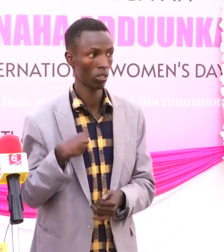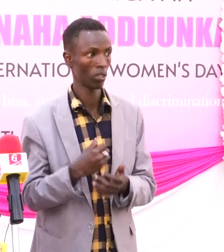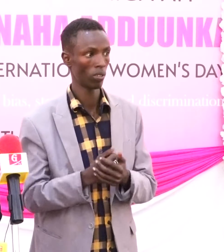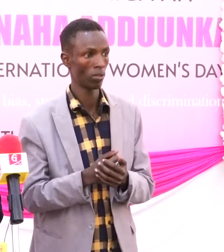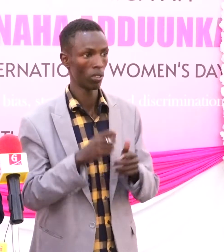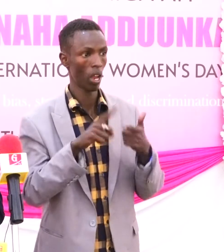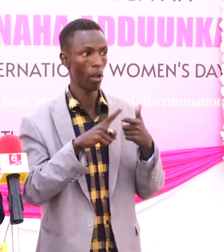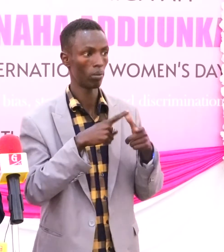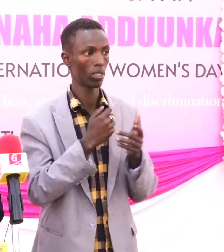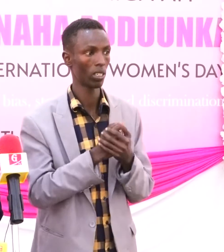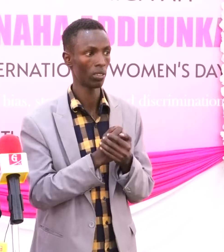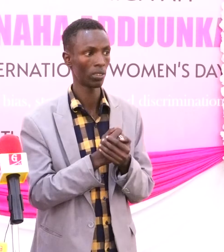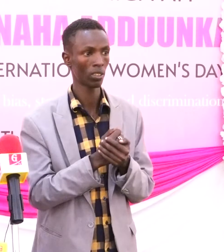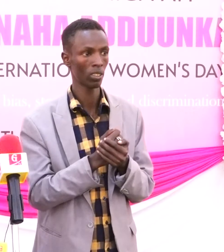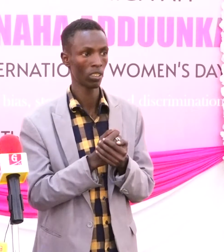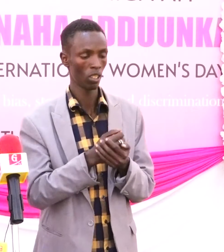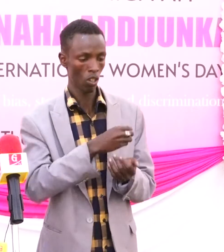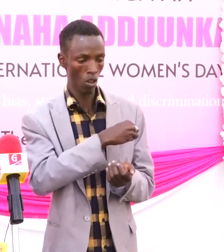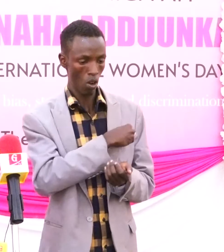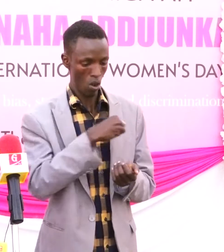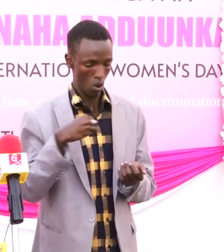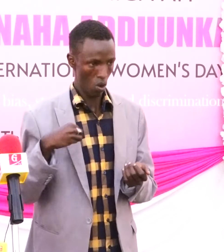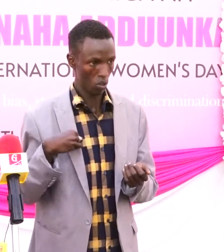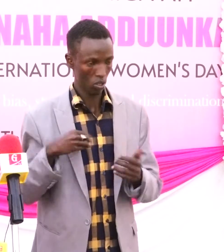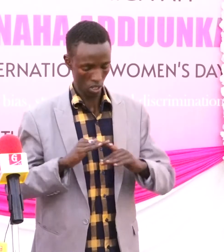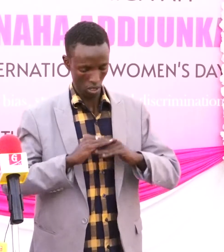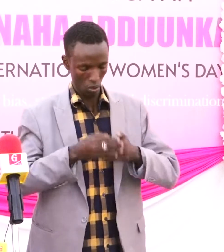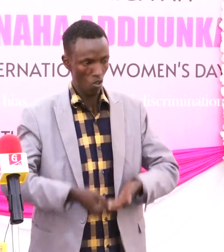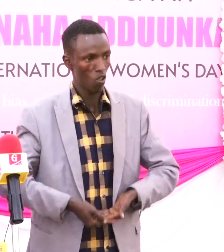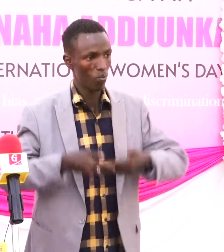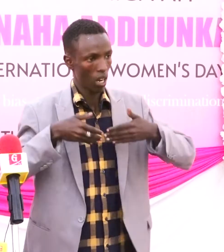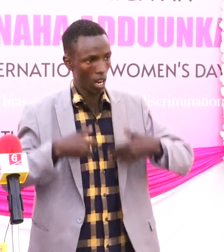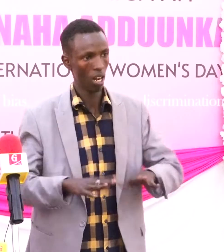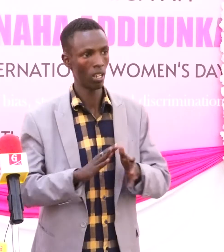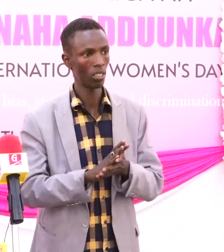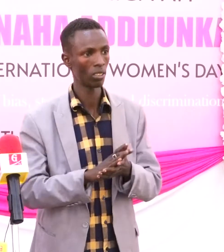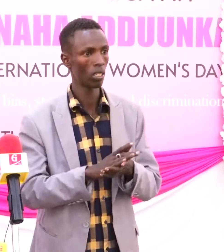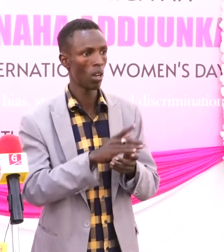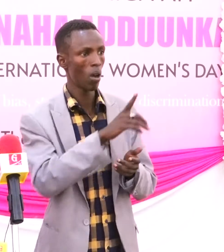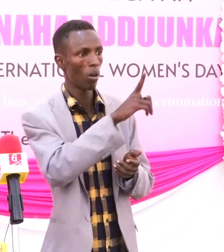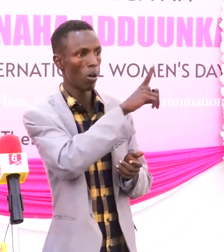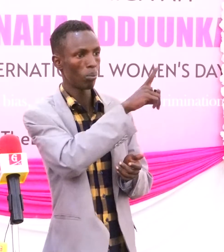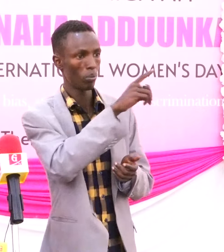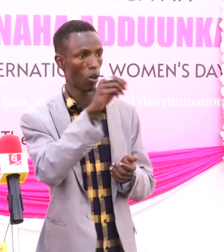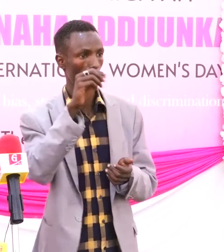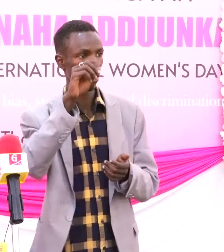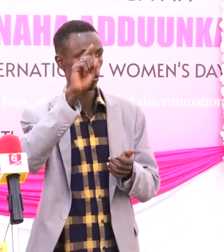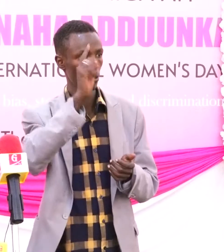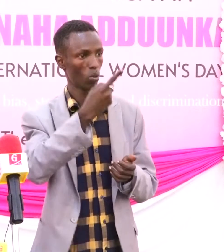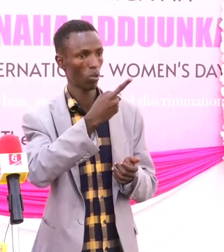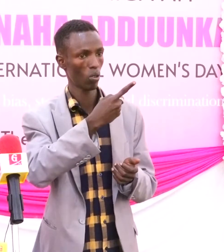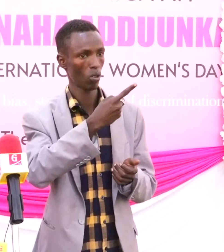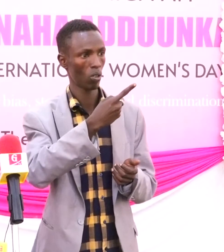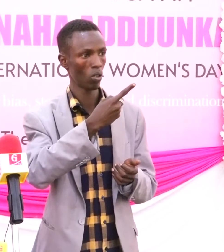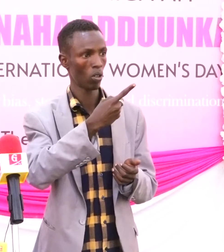sirfaygii u dambeeyay ee la sameeyay wuxuu ahaa hooyooyinka umuraacaa in boqolkii kun ee dumaraba ay umuraacaan